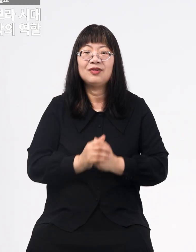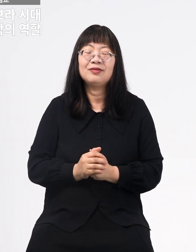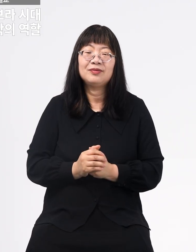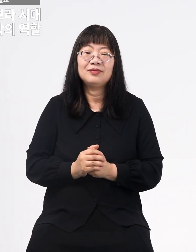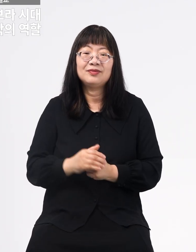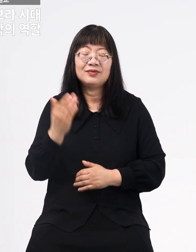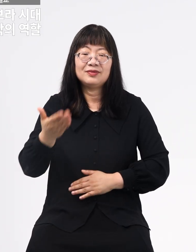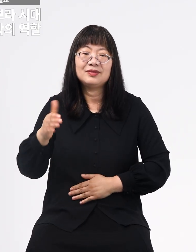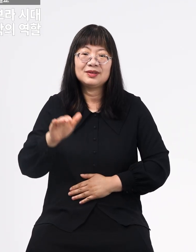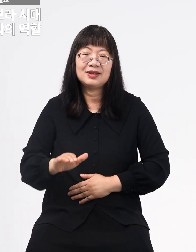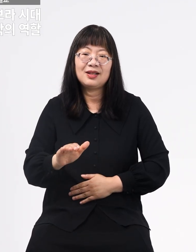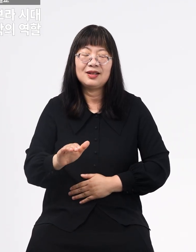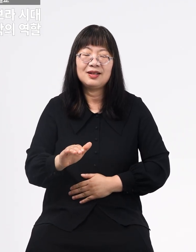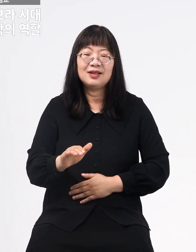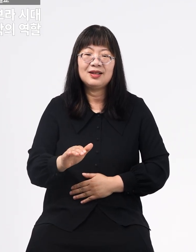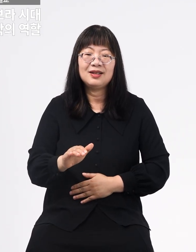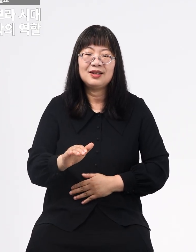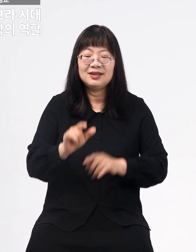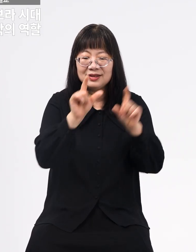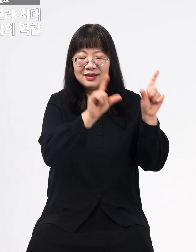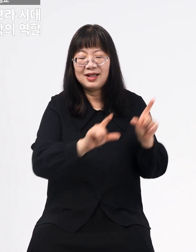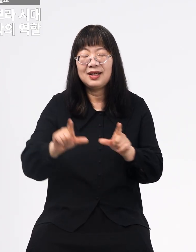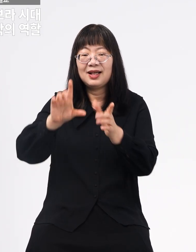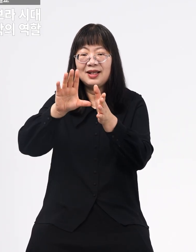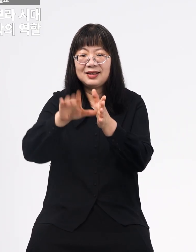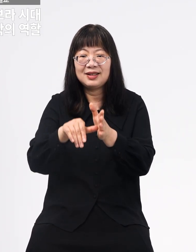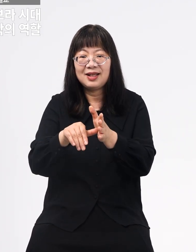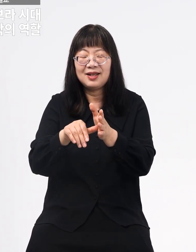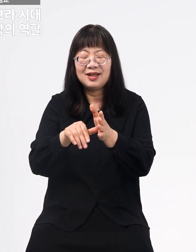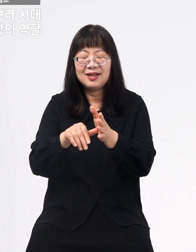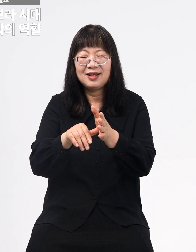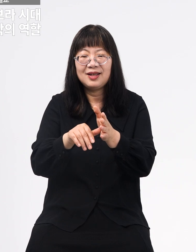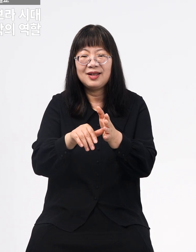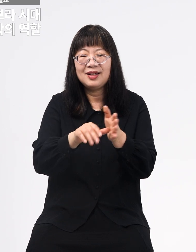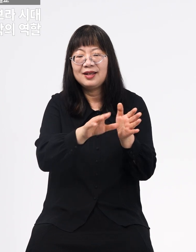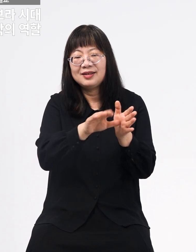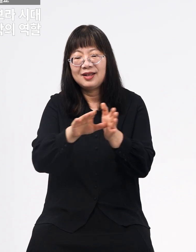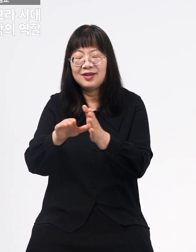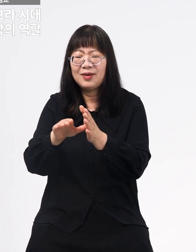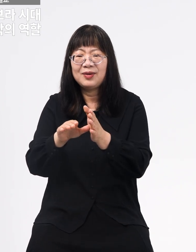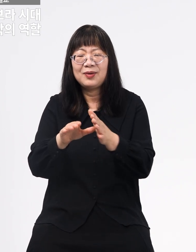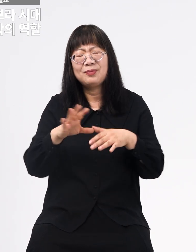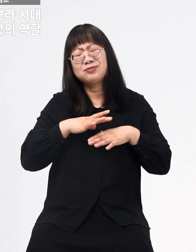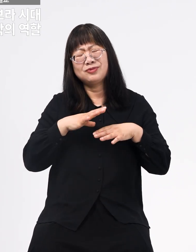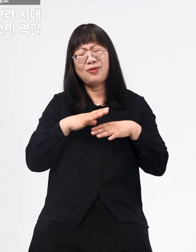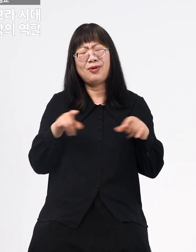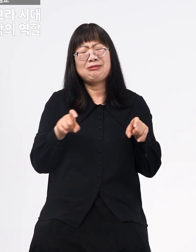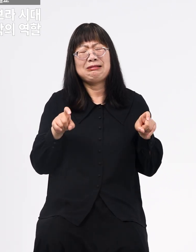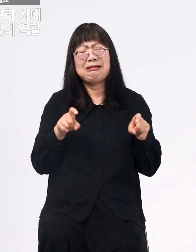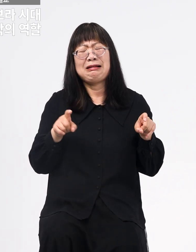그런데 살다 보면 쫄아들 수밖에 없고